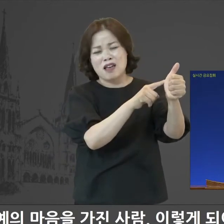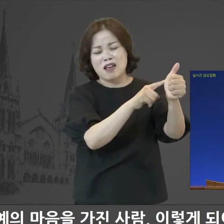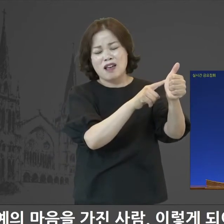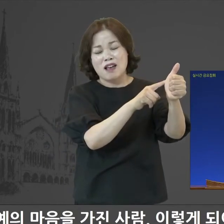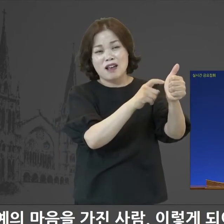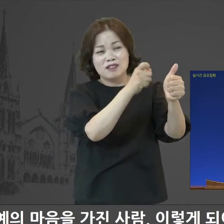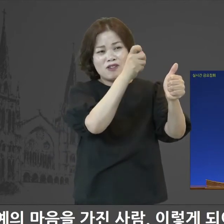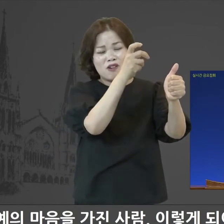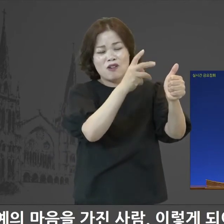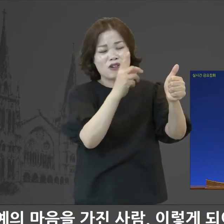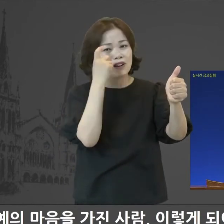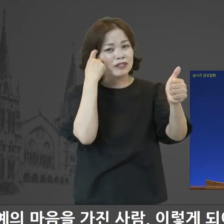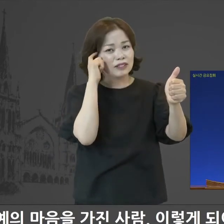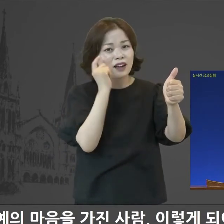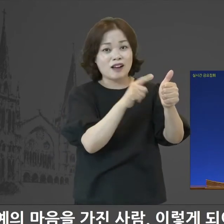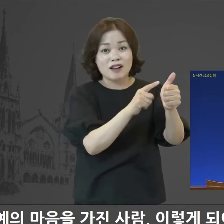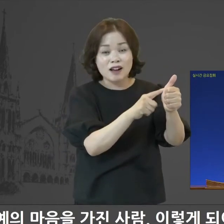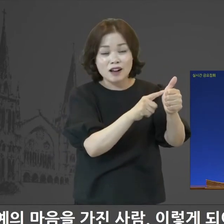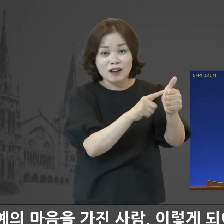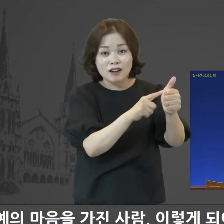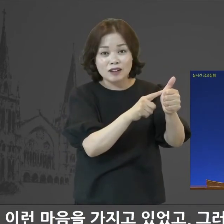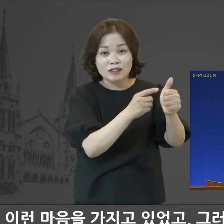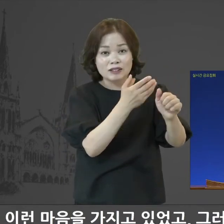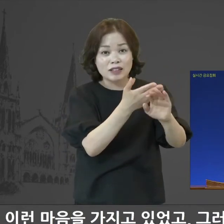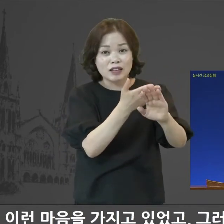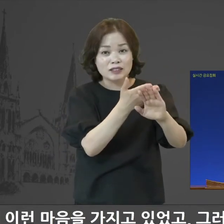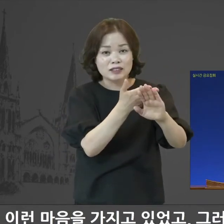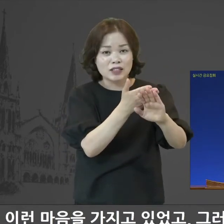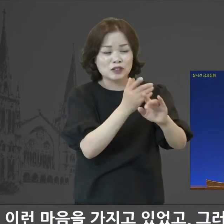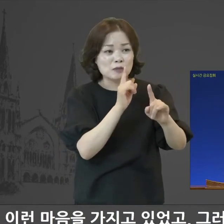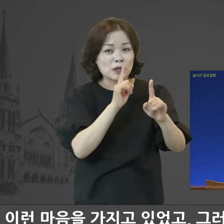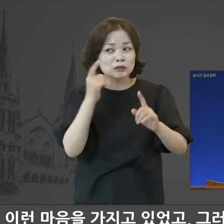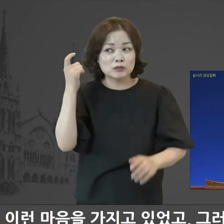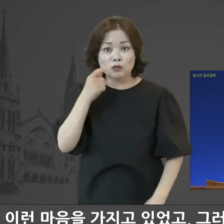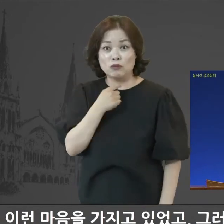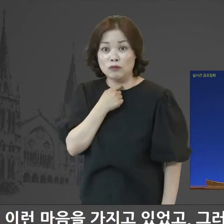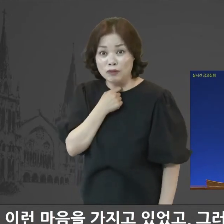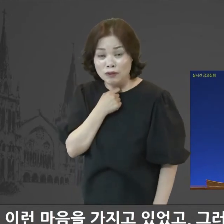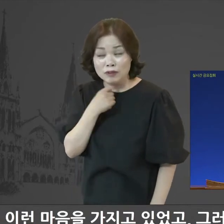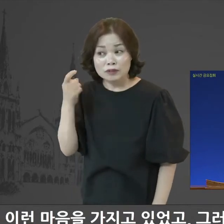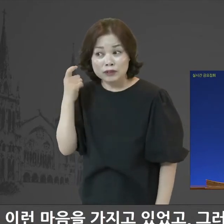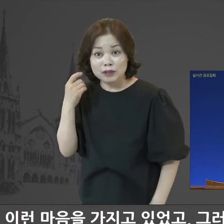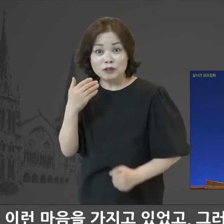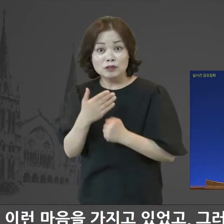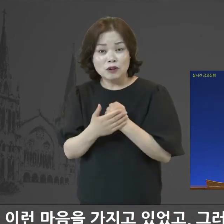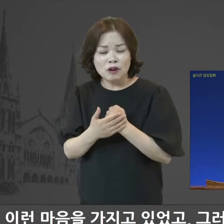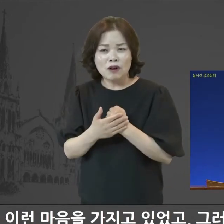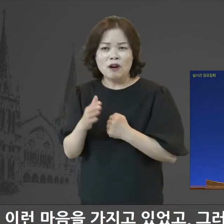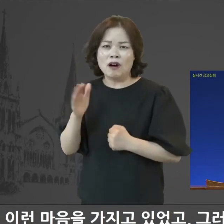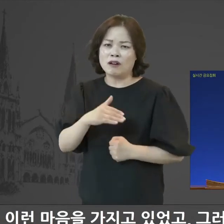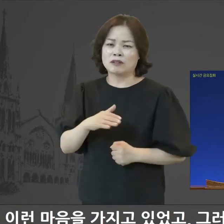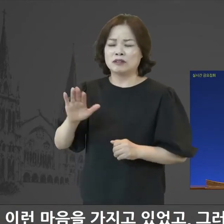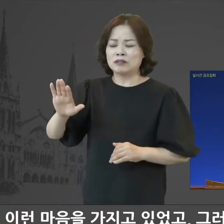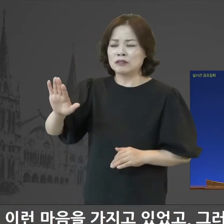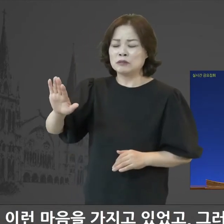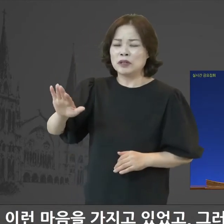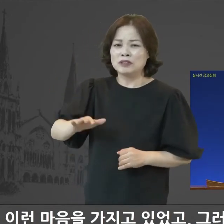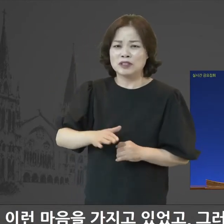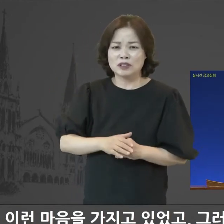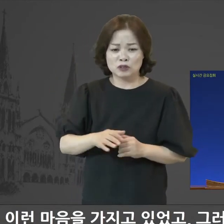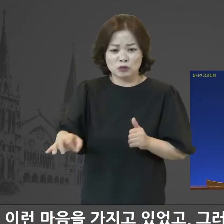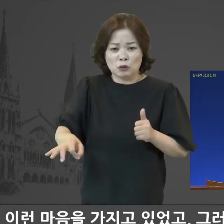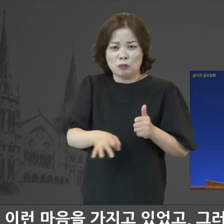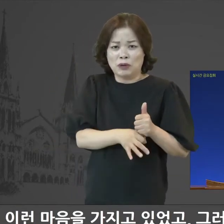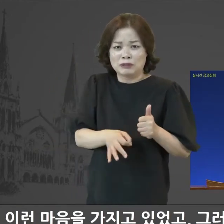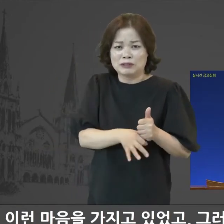서너 가지를 막 생각하는 거예요. 전혀 다른 이야기들, 말씀 듣고 싶기도 하고, 듣다가 은혜 받으면 아유 나 그만, 그리고 또 돈